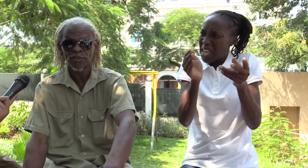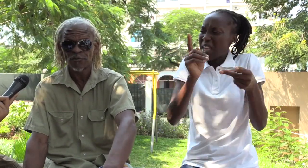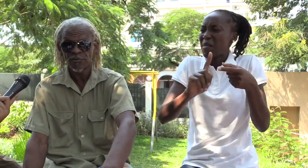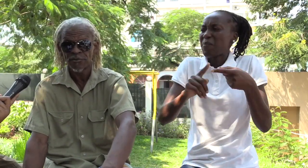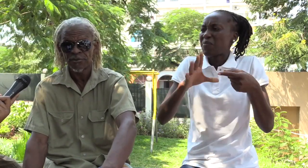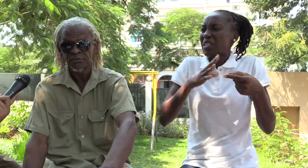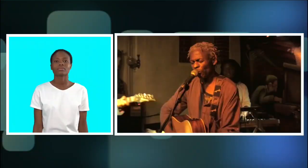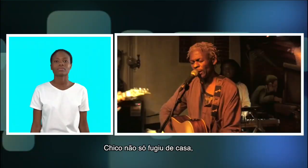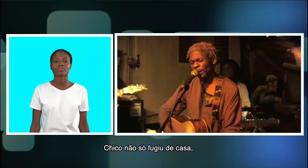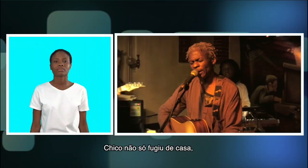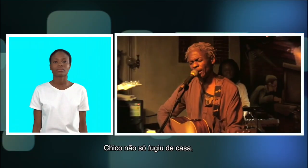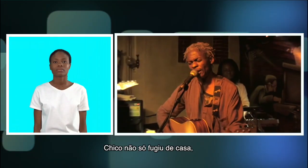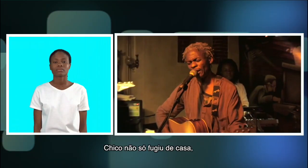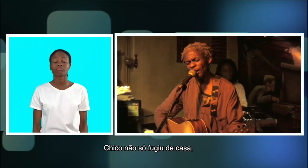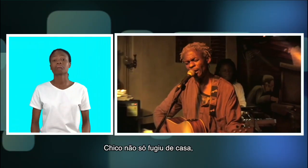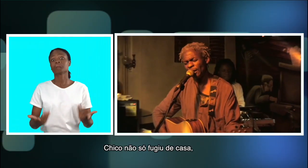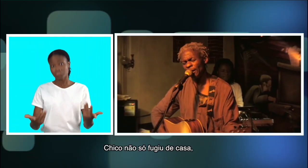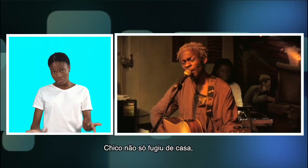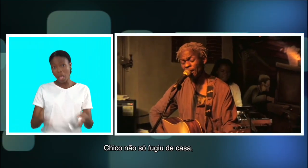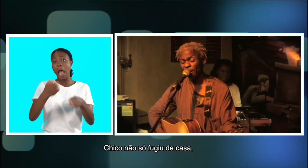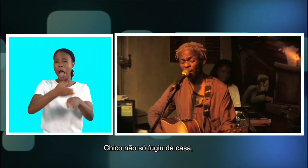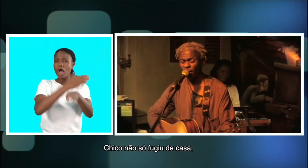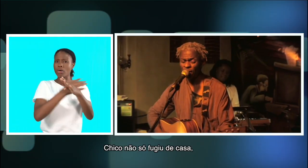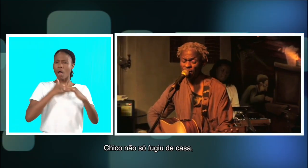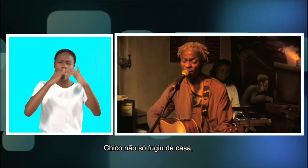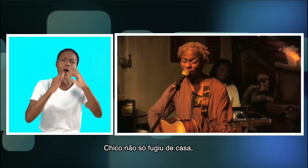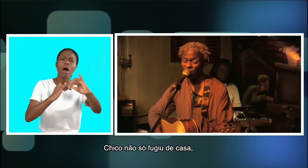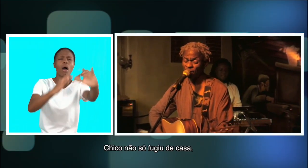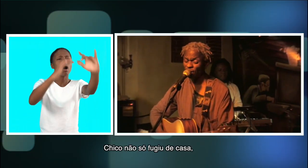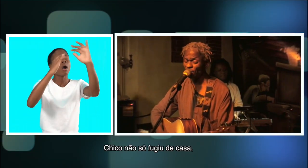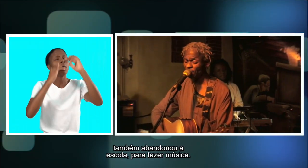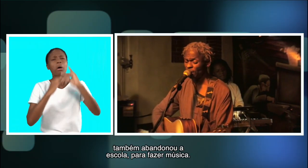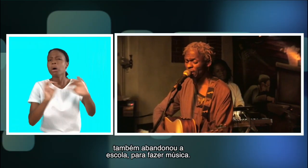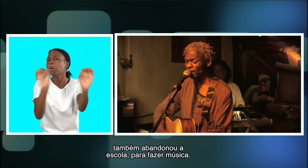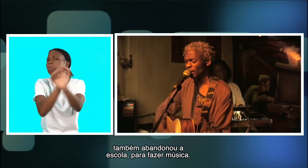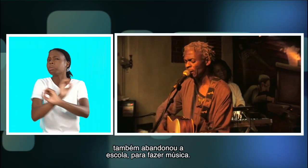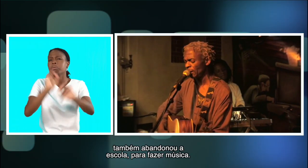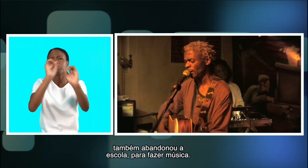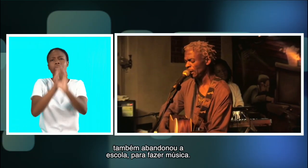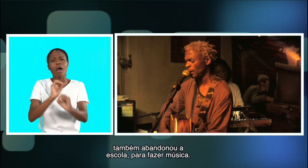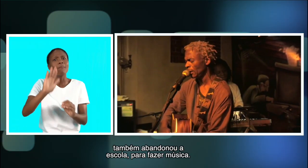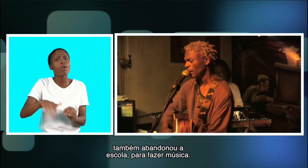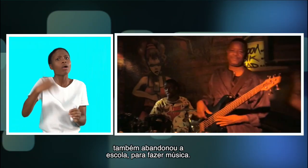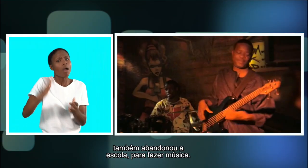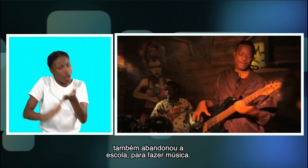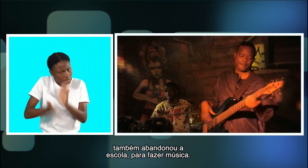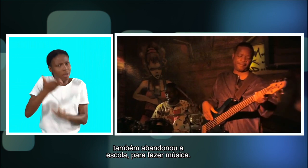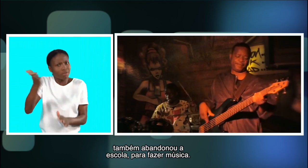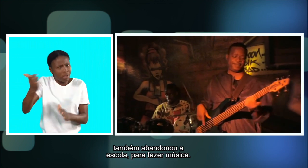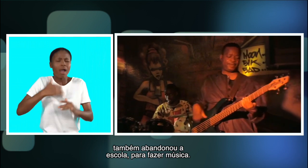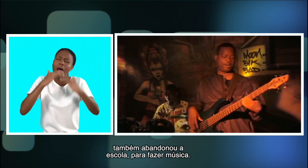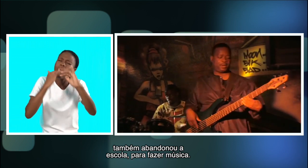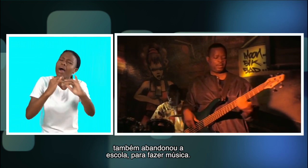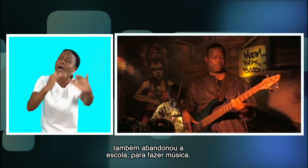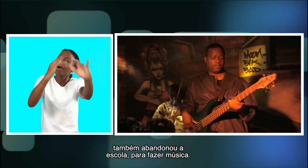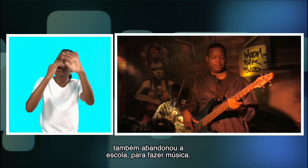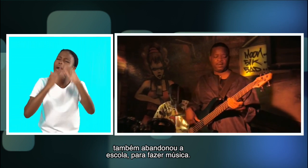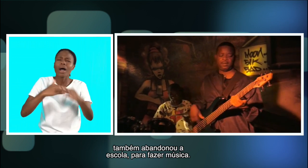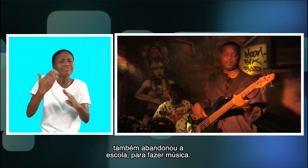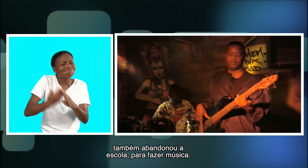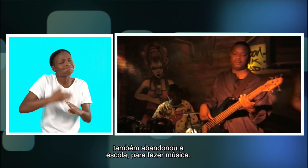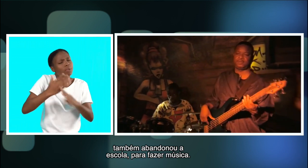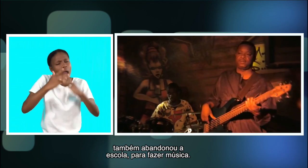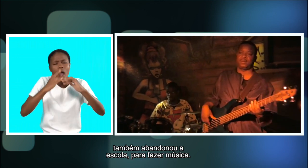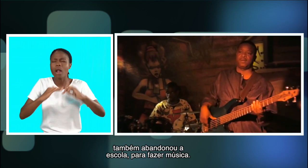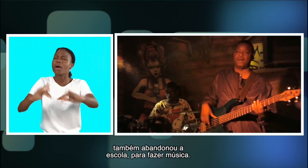ao mesmo tempo. Chico não só fugiu de casa, também abandonou a escola para